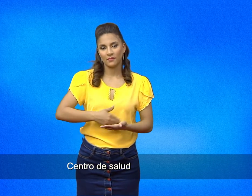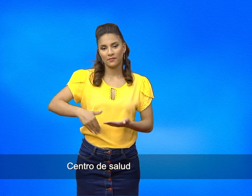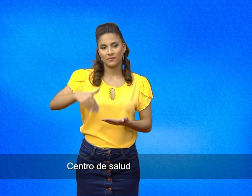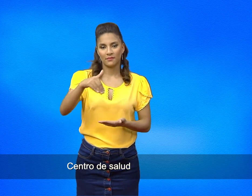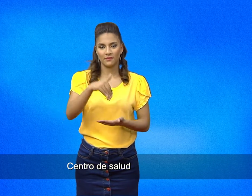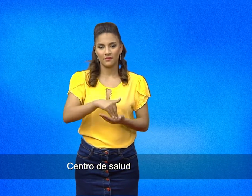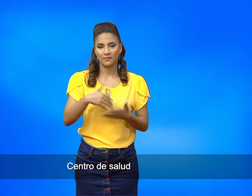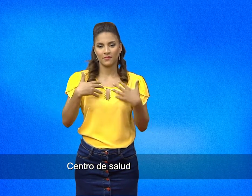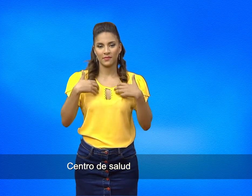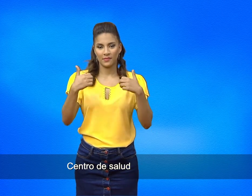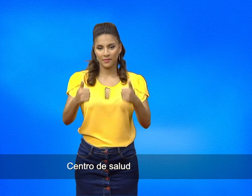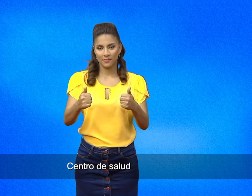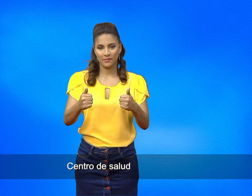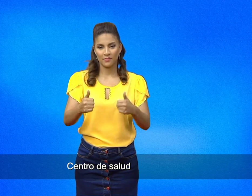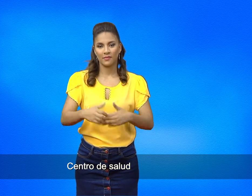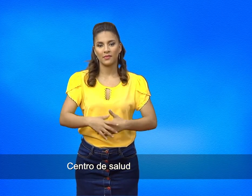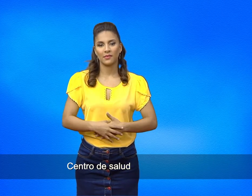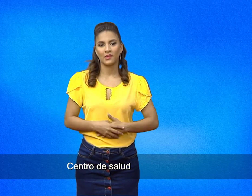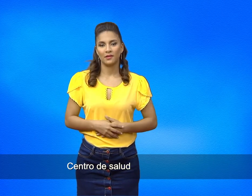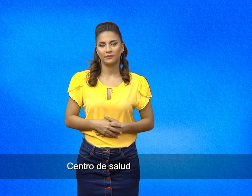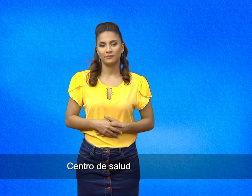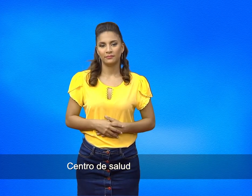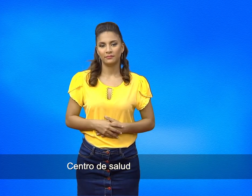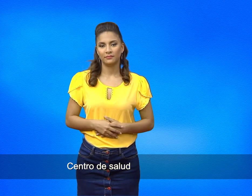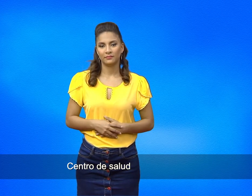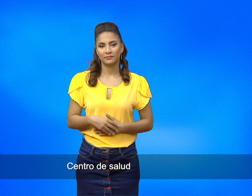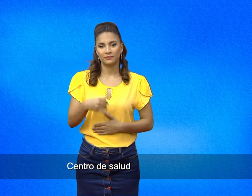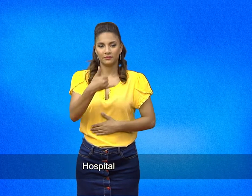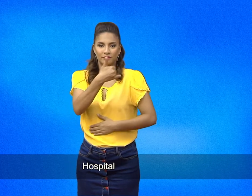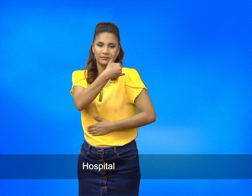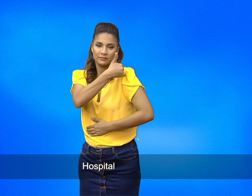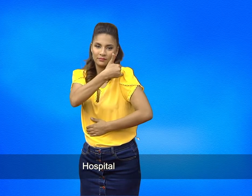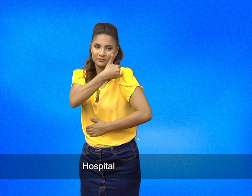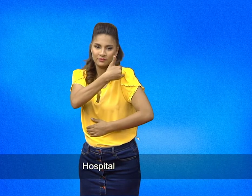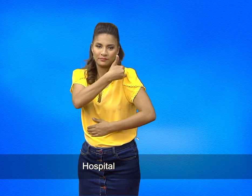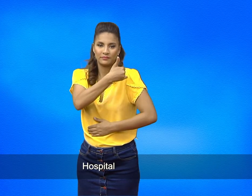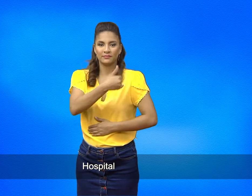centro de salud hospital